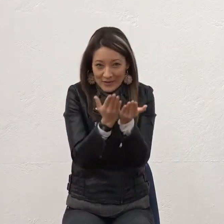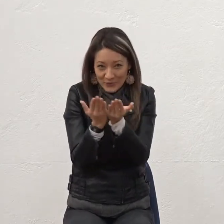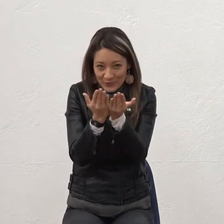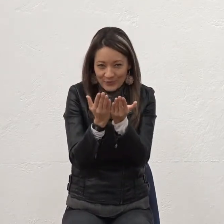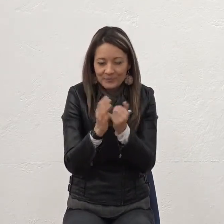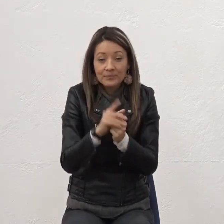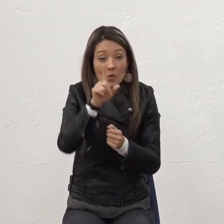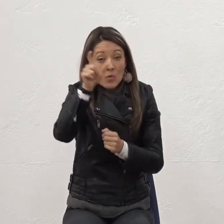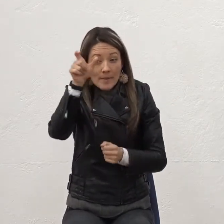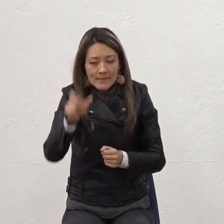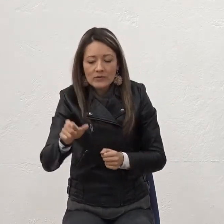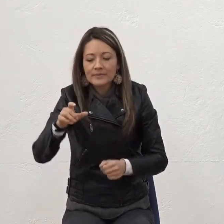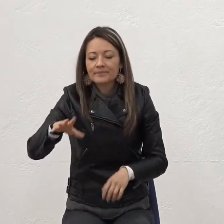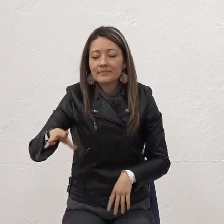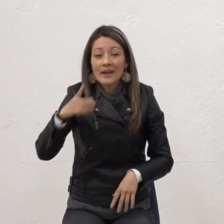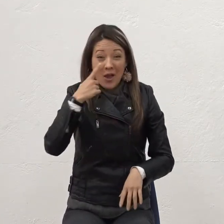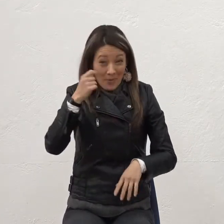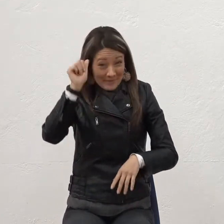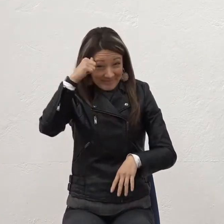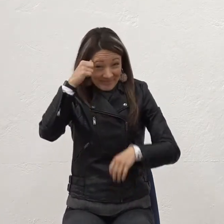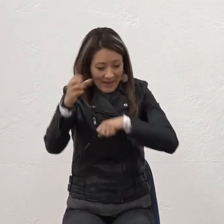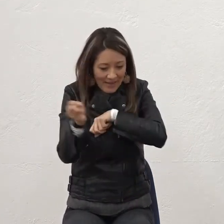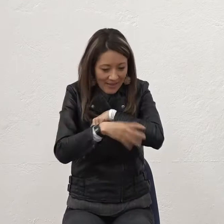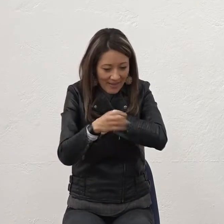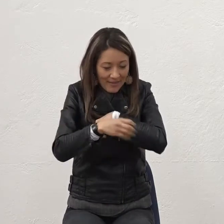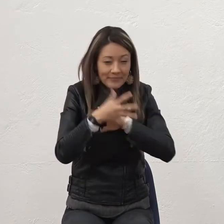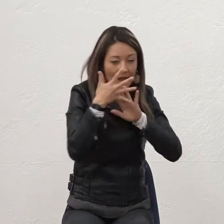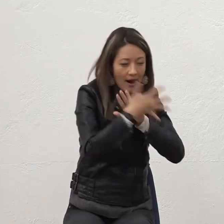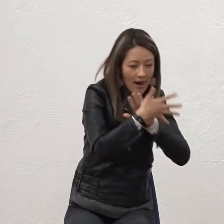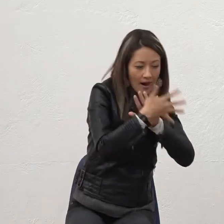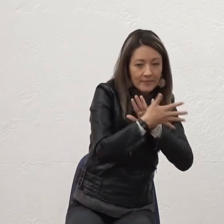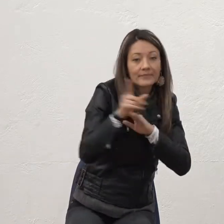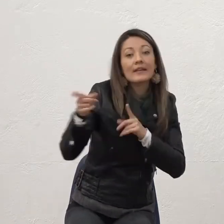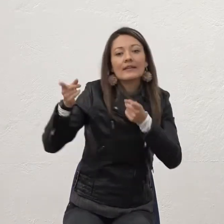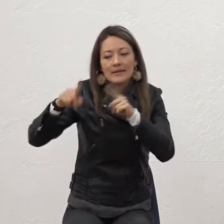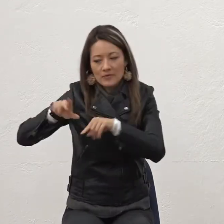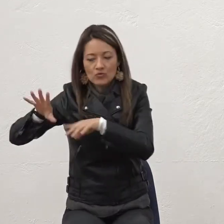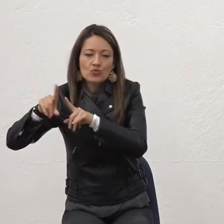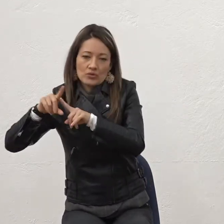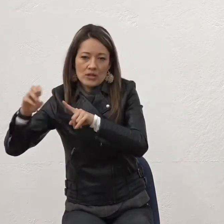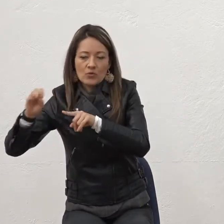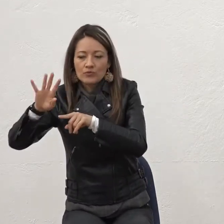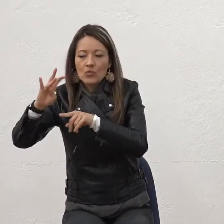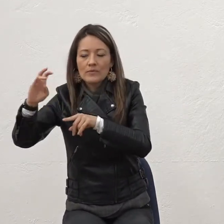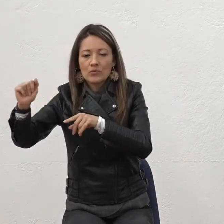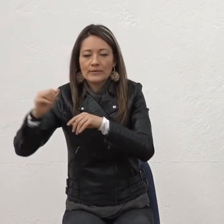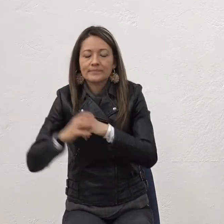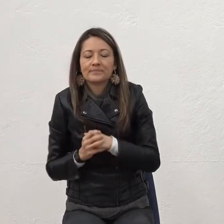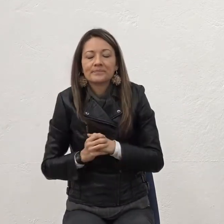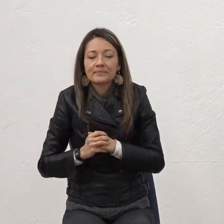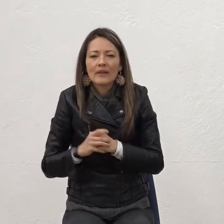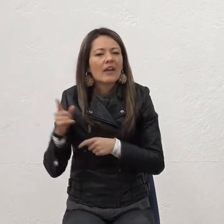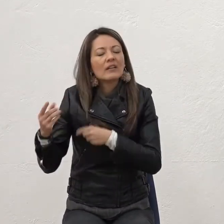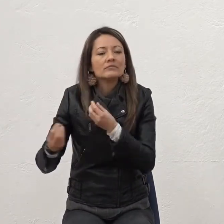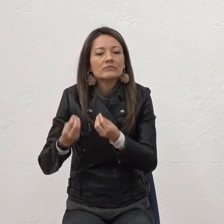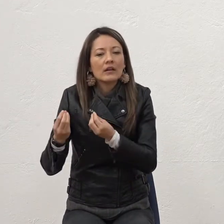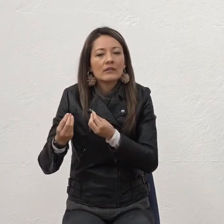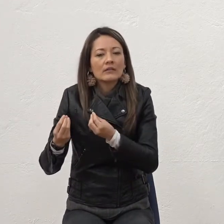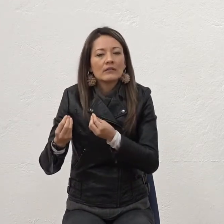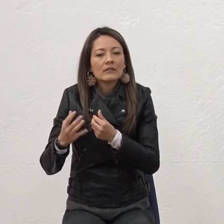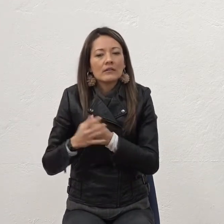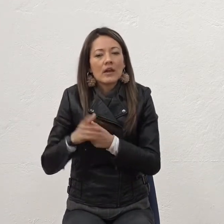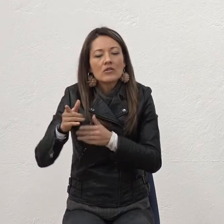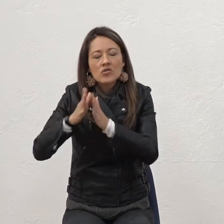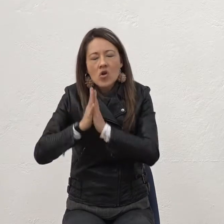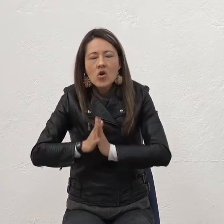Una persona, Mauricio, el que me hablaba a mí del Señor, también tenía un tío y su esposa que se congregaban en esa iglesia. Ellos